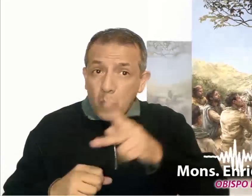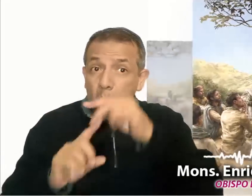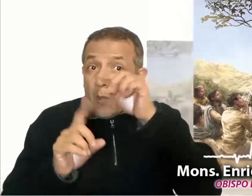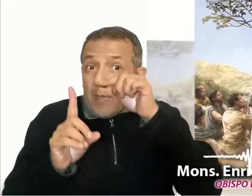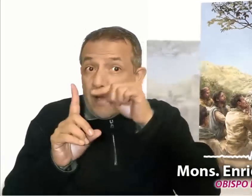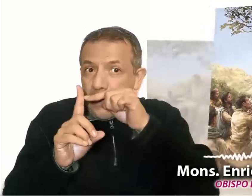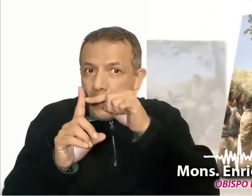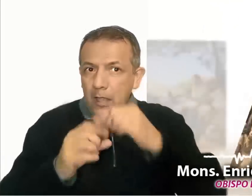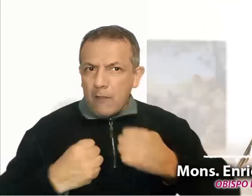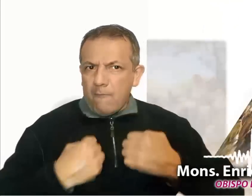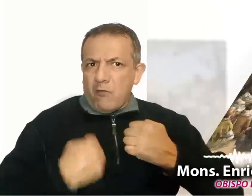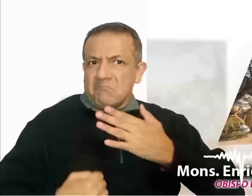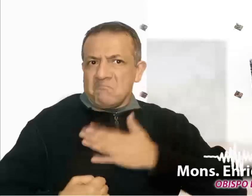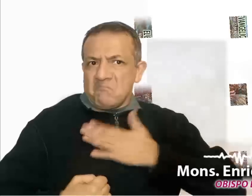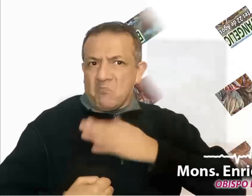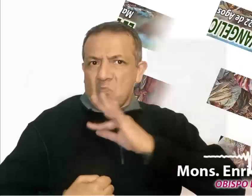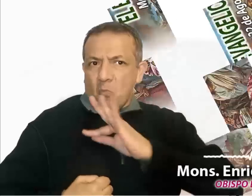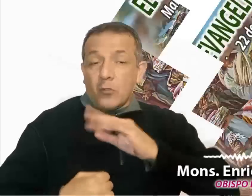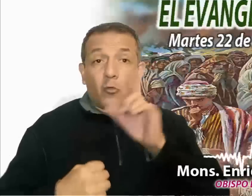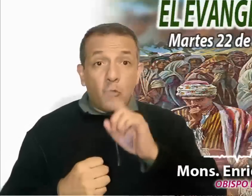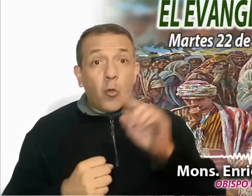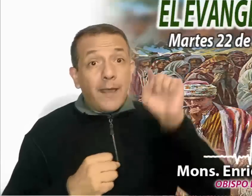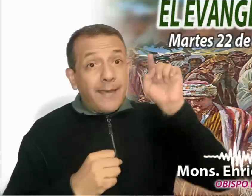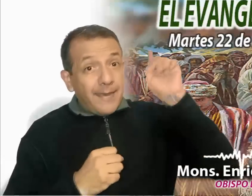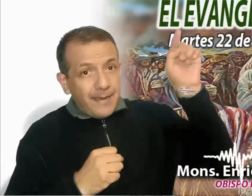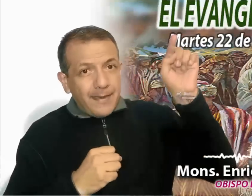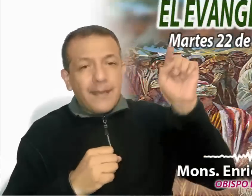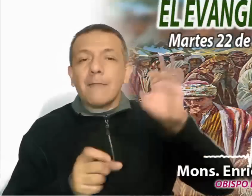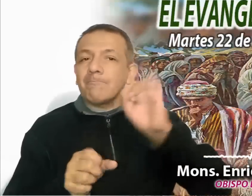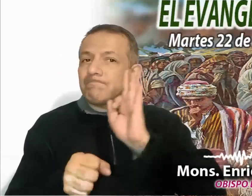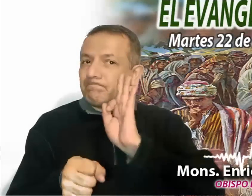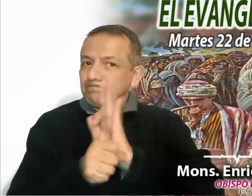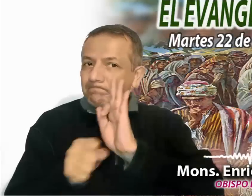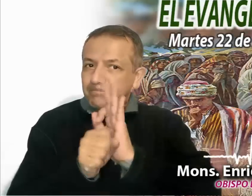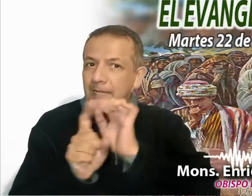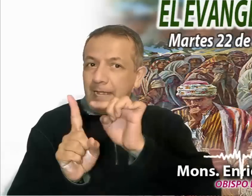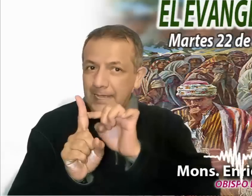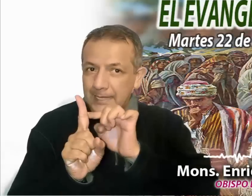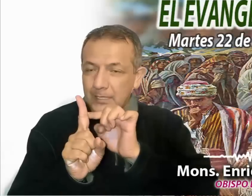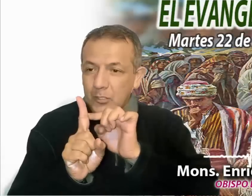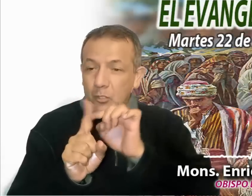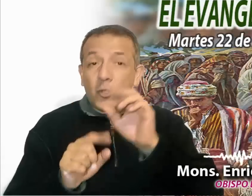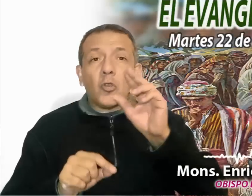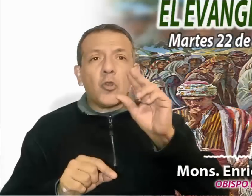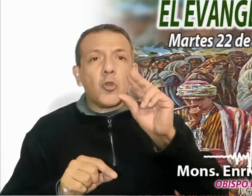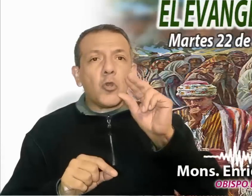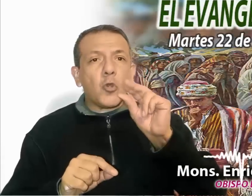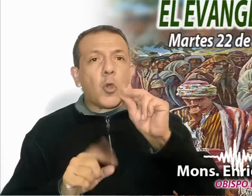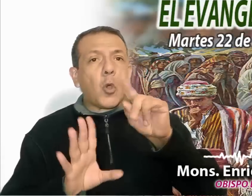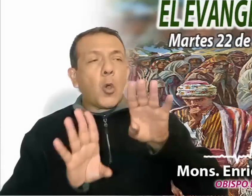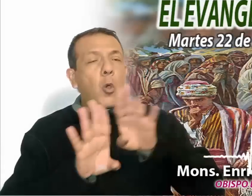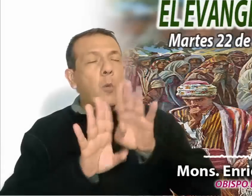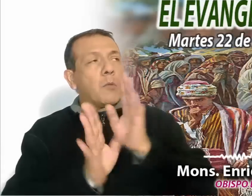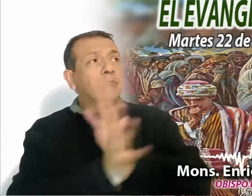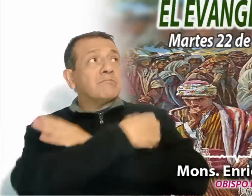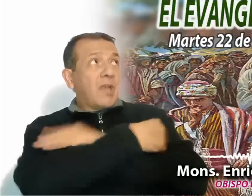sus fuerzas, sino en la intervención de Dios. No en la actitud milagrera del que se cruza